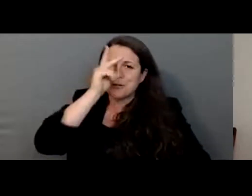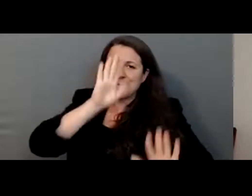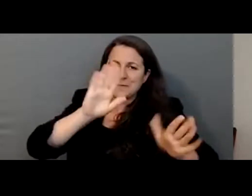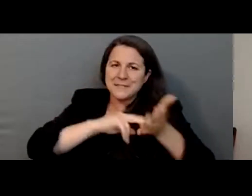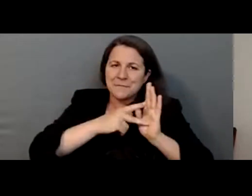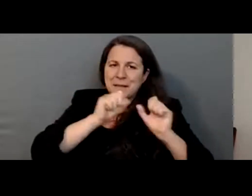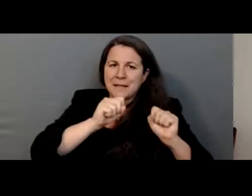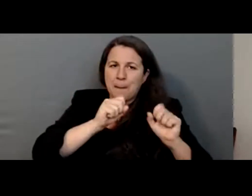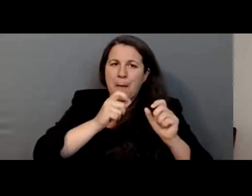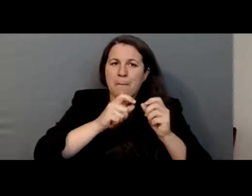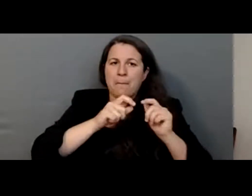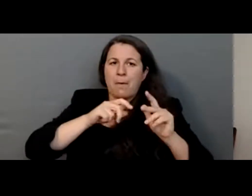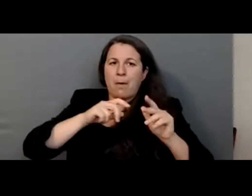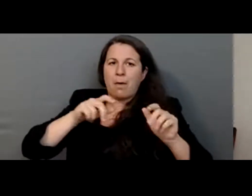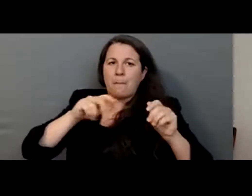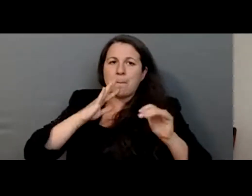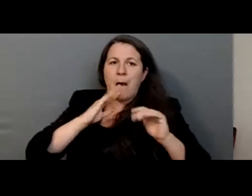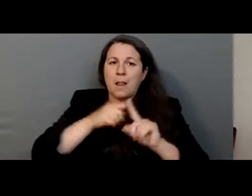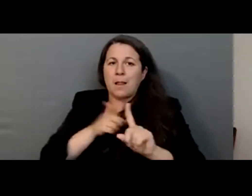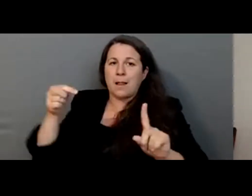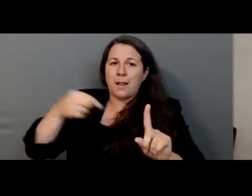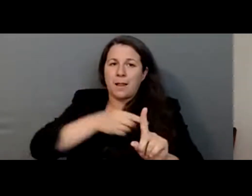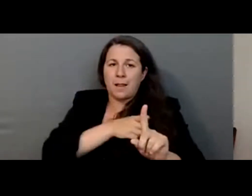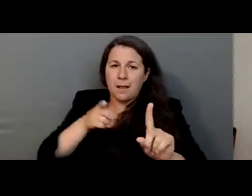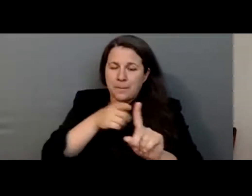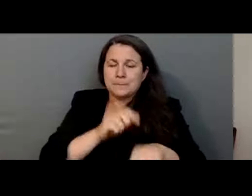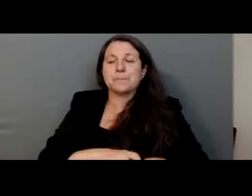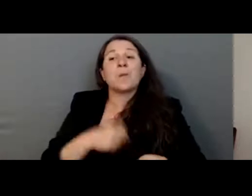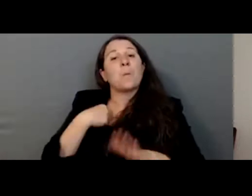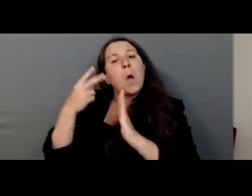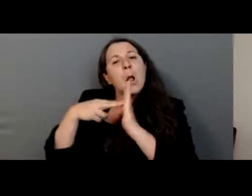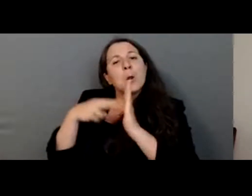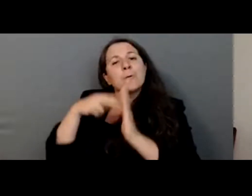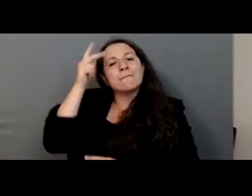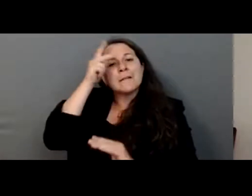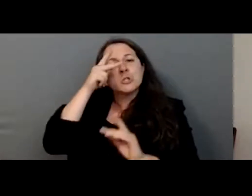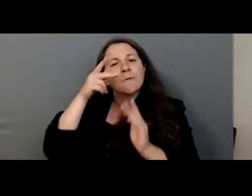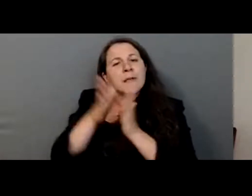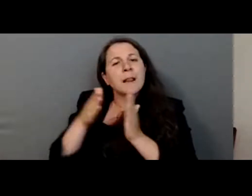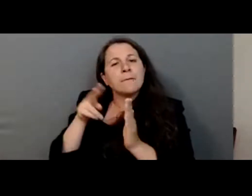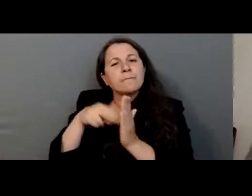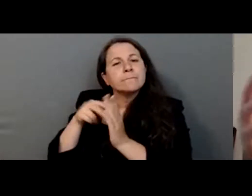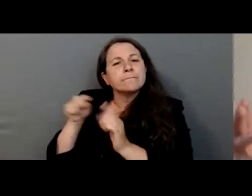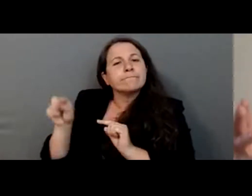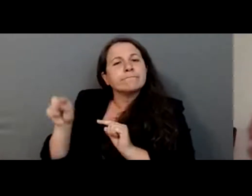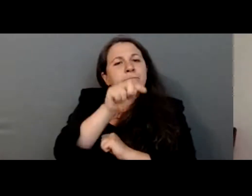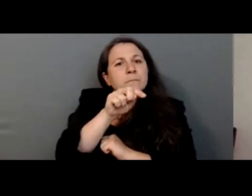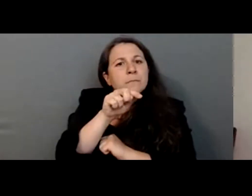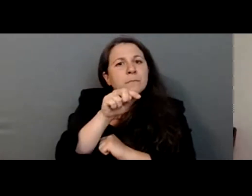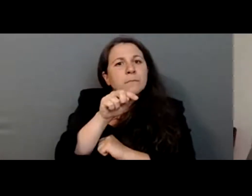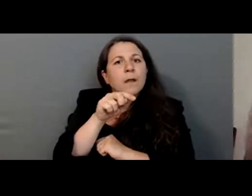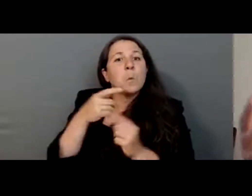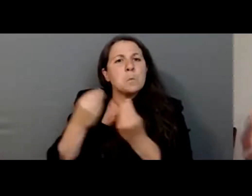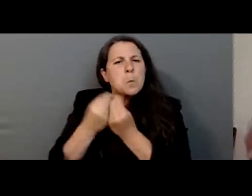la littérature philosophique sur le sujet, bon nombre des remarques qui étaient faites, c'était « oui, mais le projet apparaît tellement grand, le projet